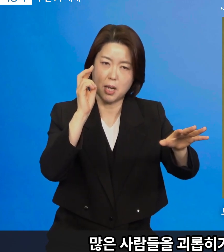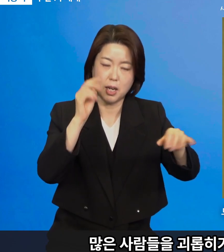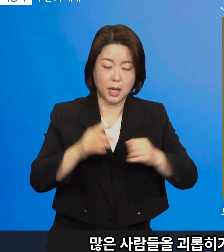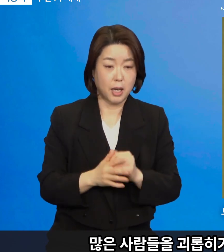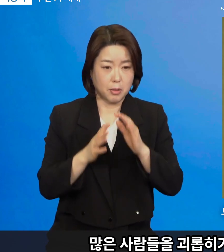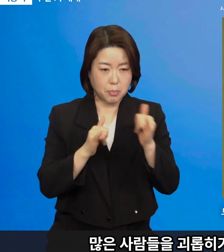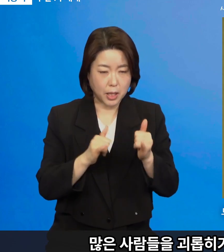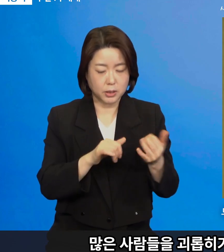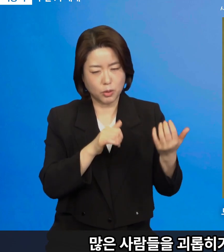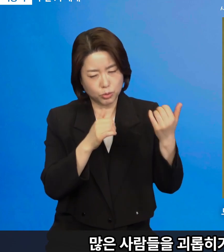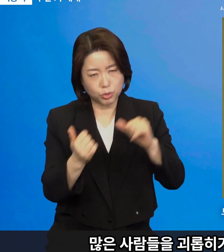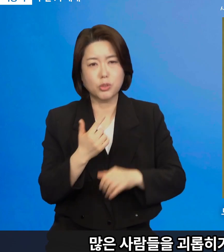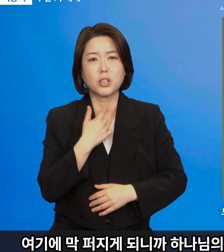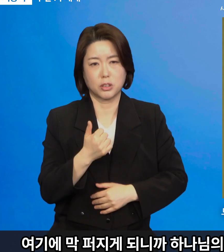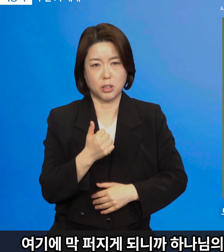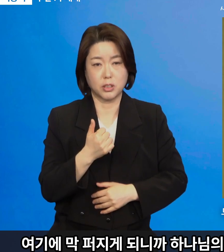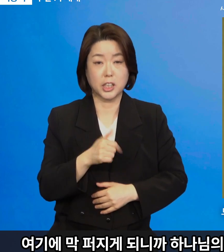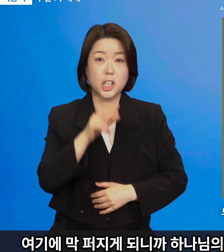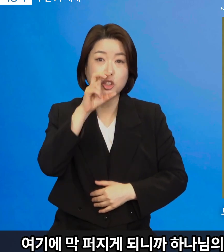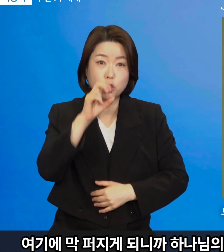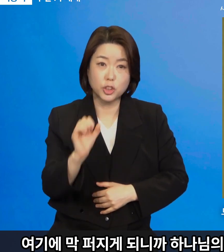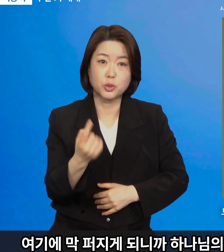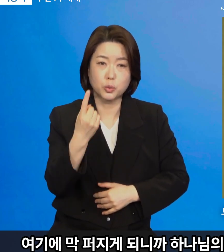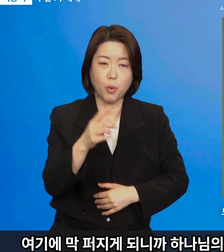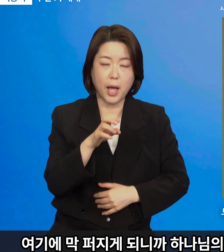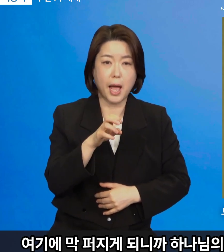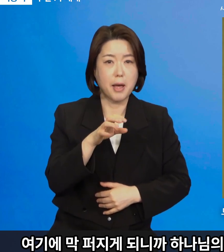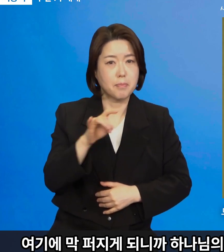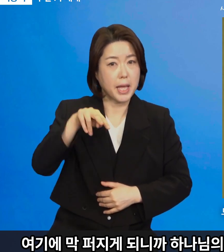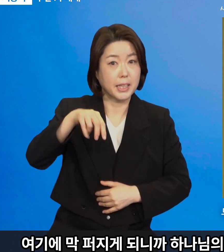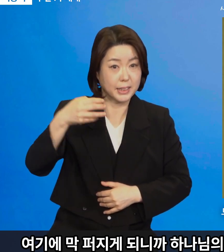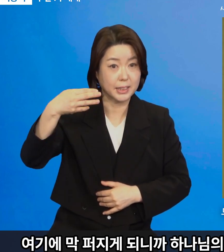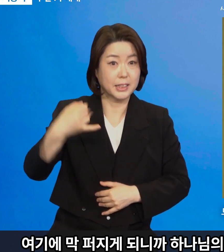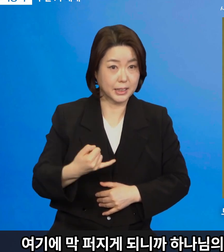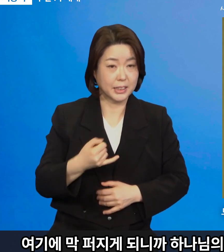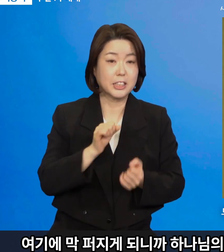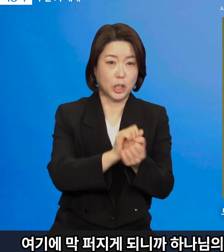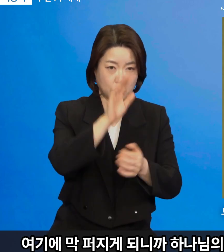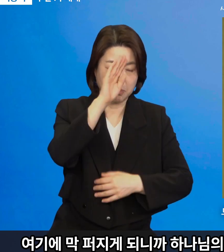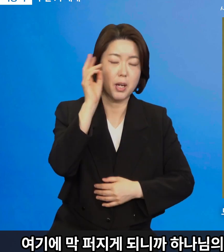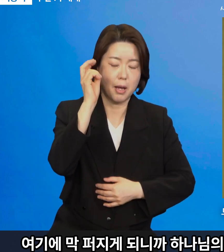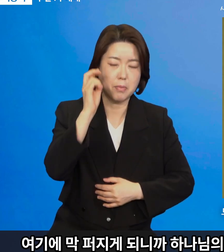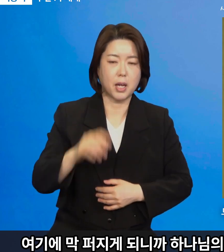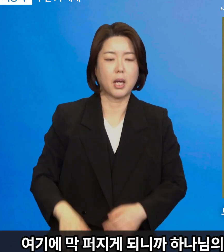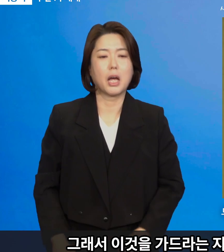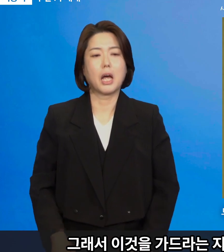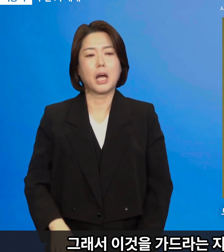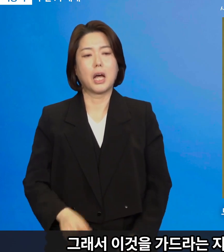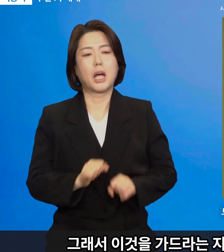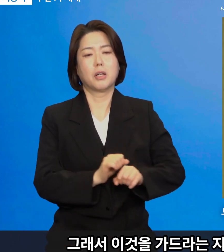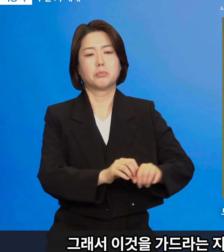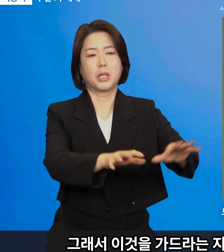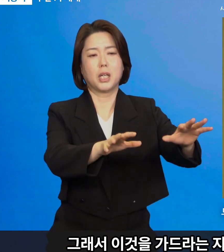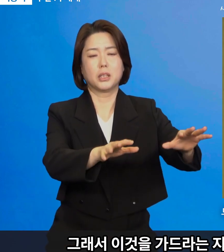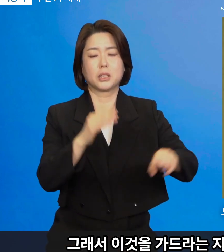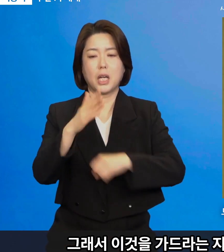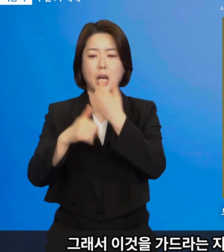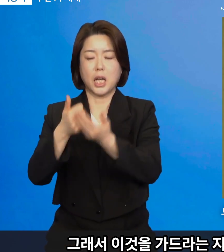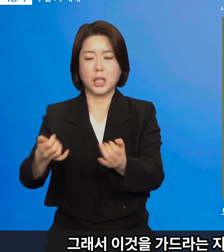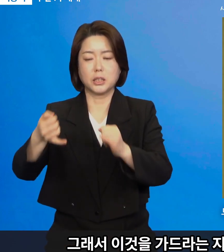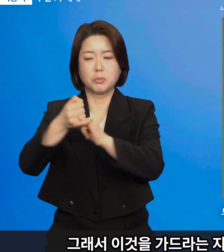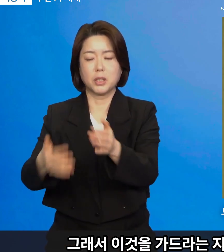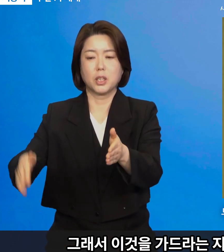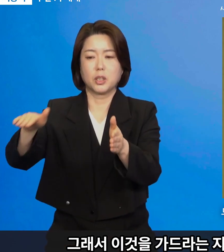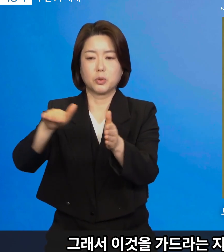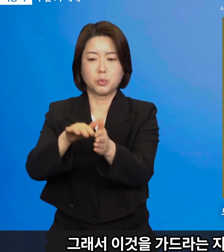했고 죽였던 그것이 여기에 막 퍼지게 되니까 이 하나님의 궤 때문에 이렇다는 것을 알았어요. 그래서 이것을 가드라는